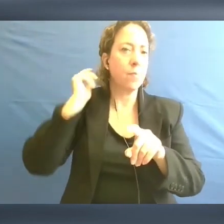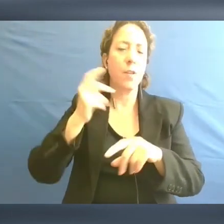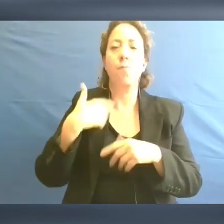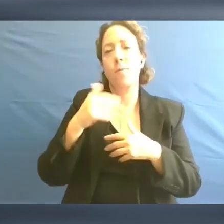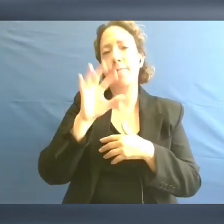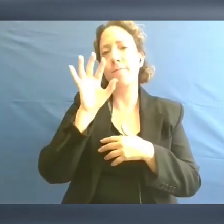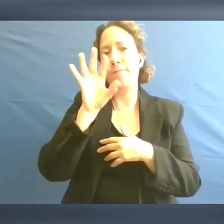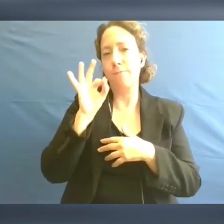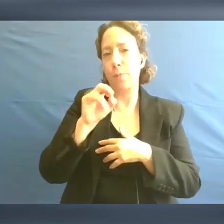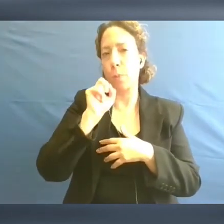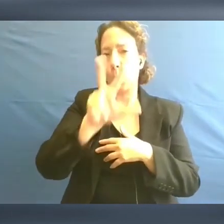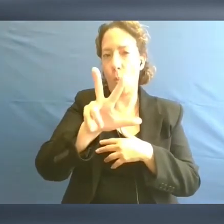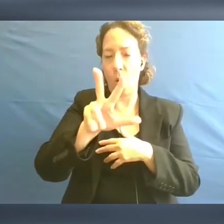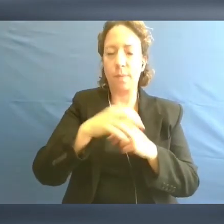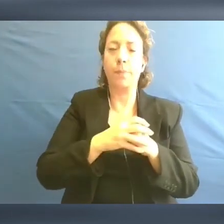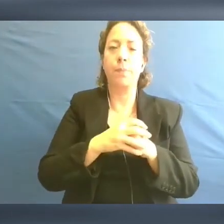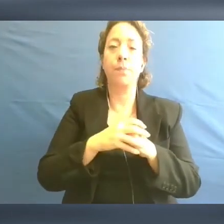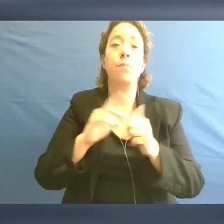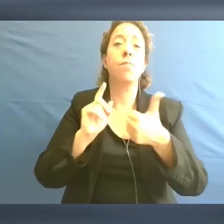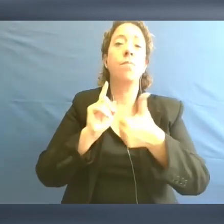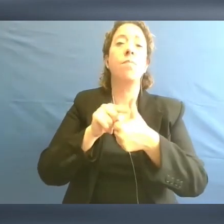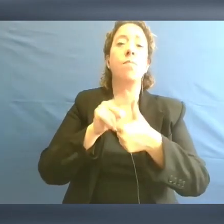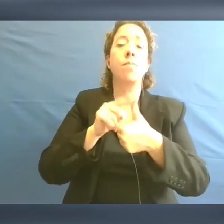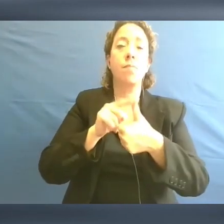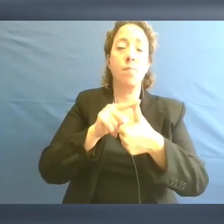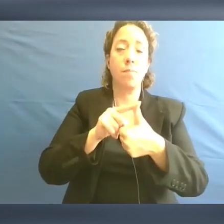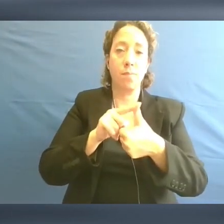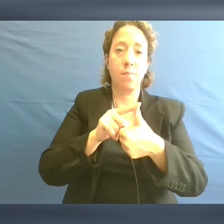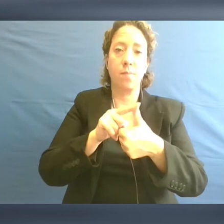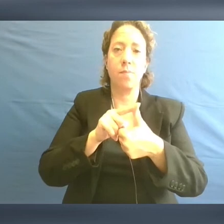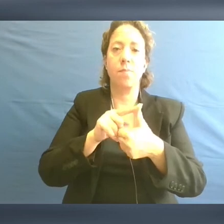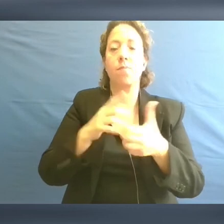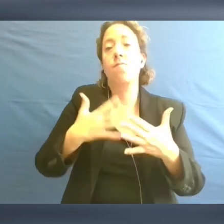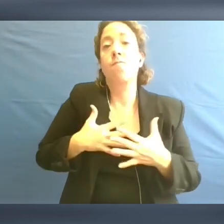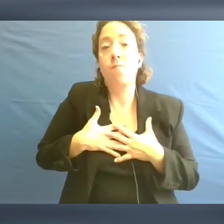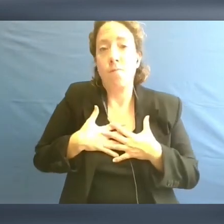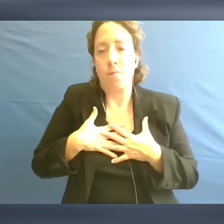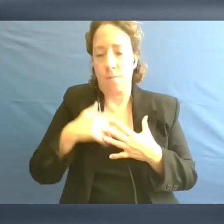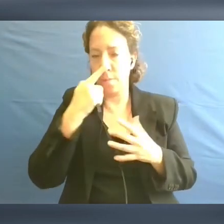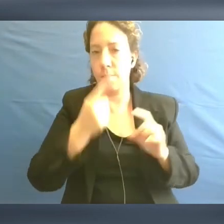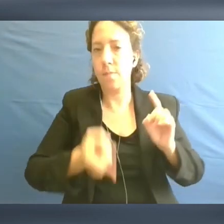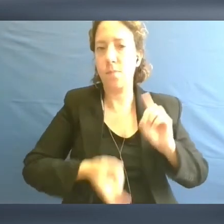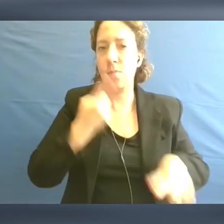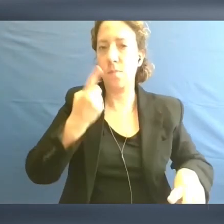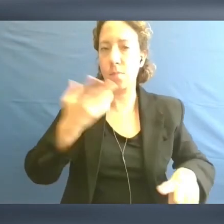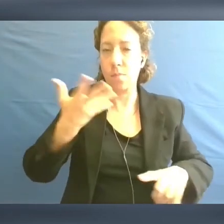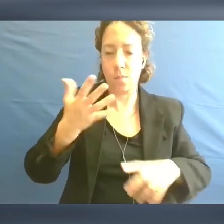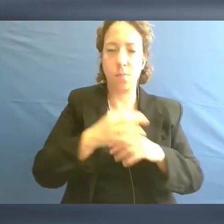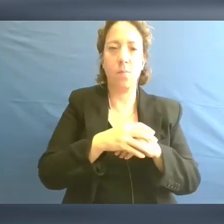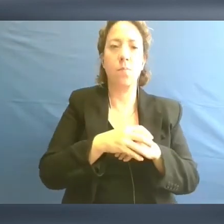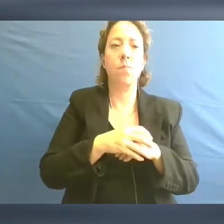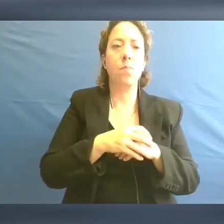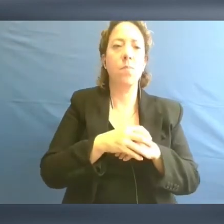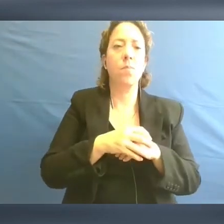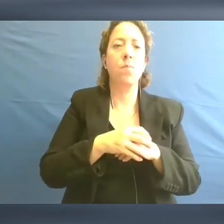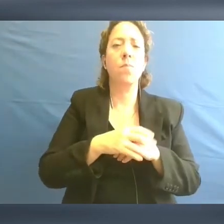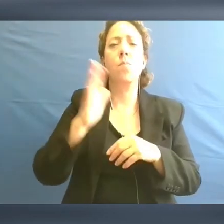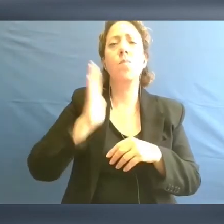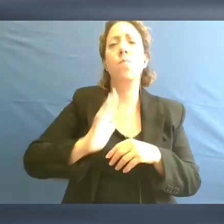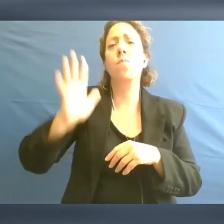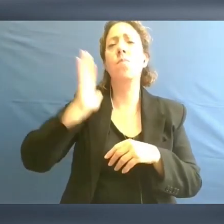trois. Le premier changement de paradigme qui, à nos yeux, est important, c'est le fait d'être passé d'une approche